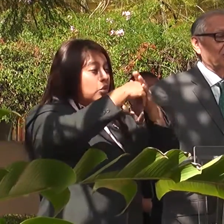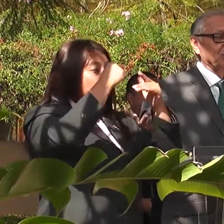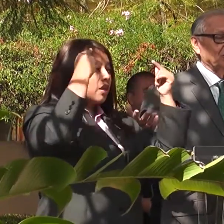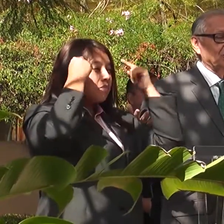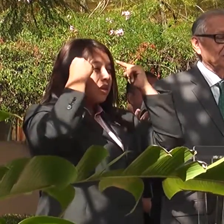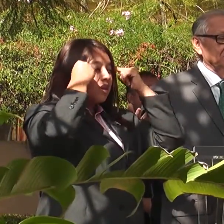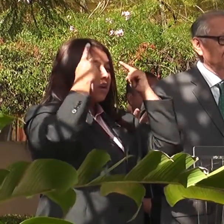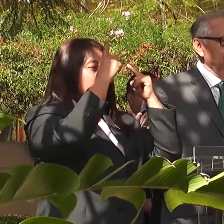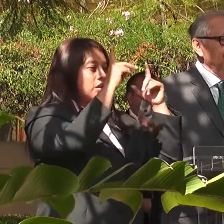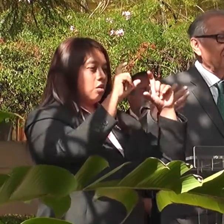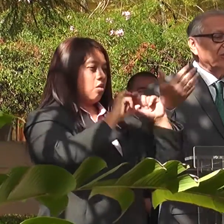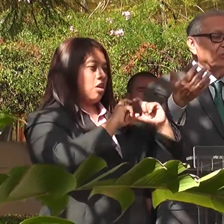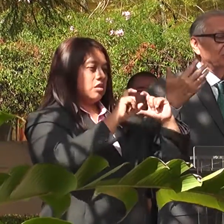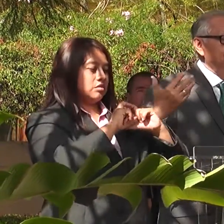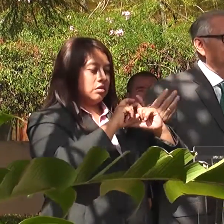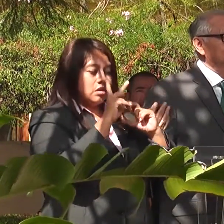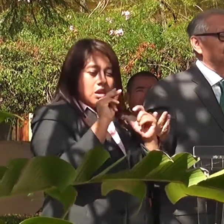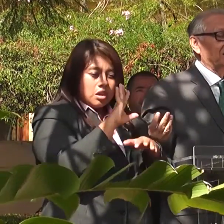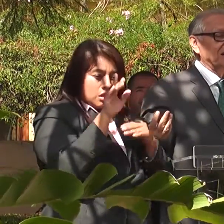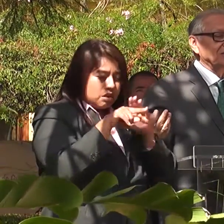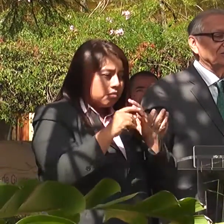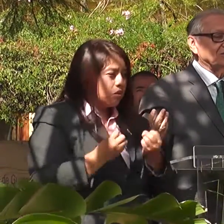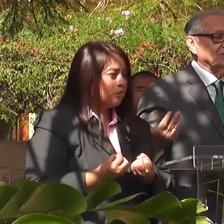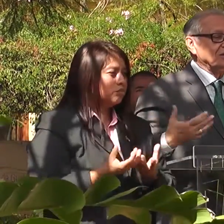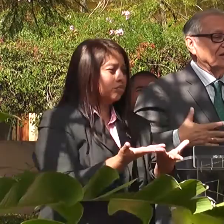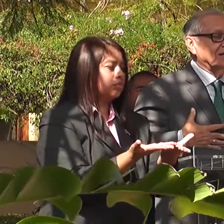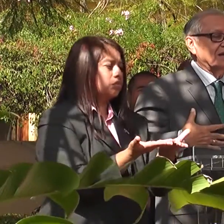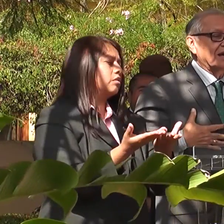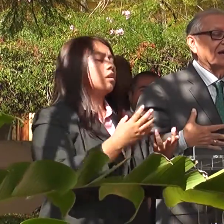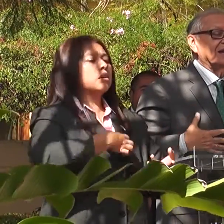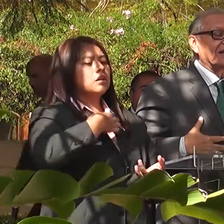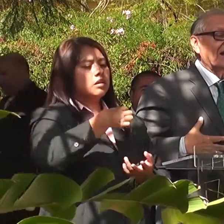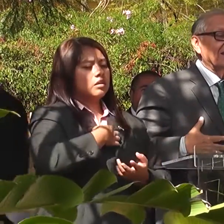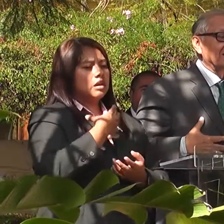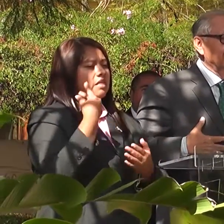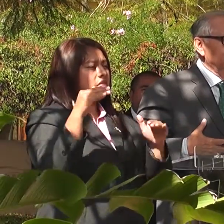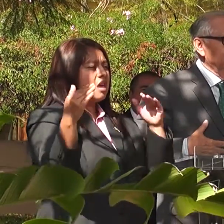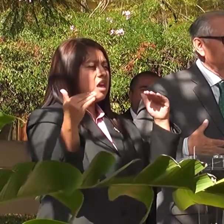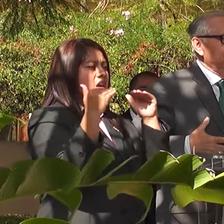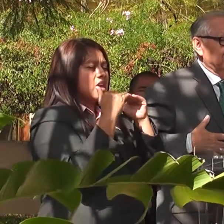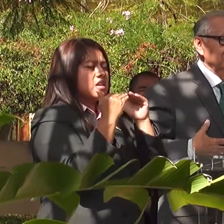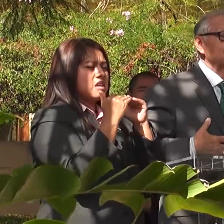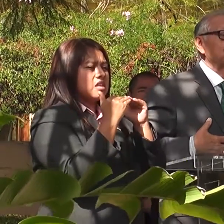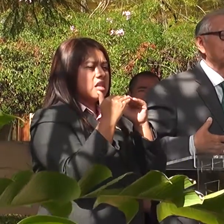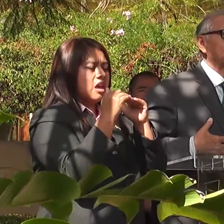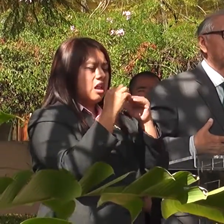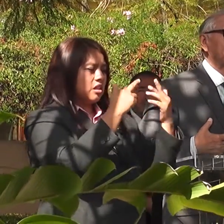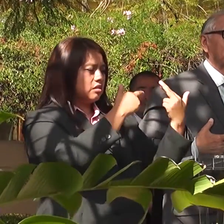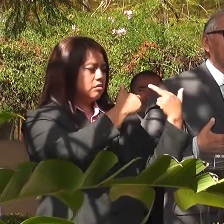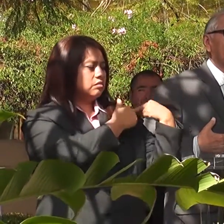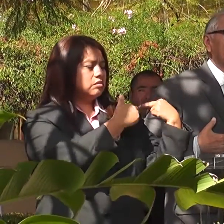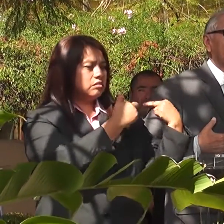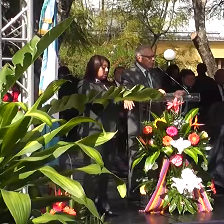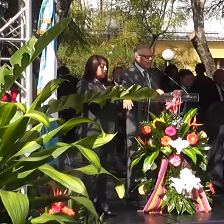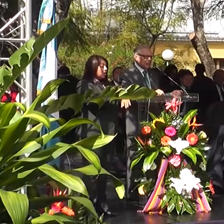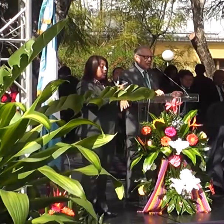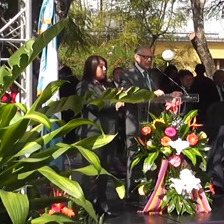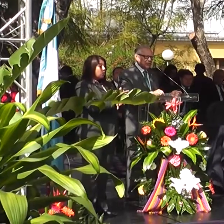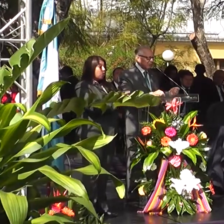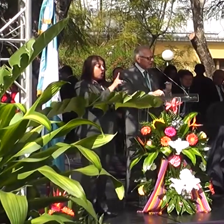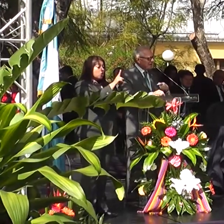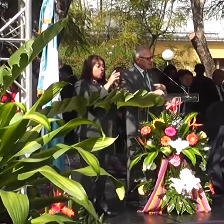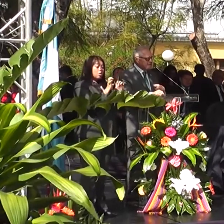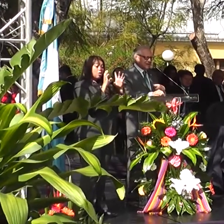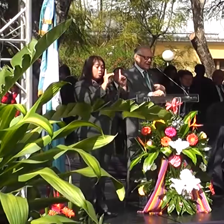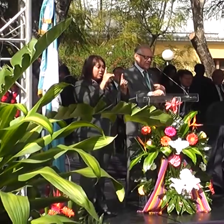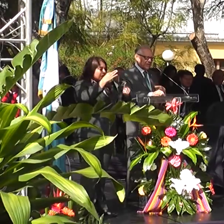los corazones y que dote a los maestros de equidad, de responsabilidad. La